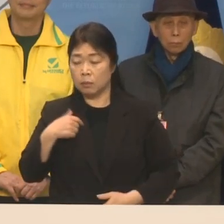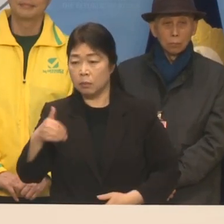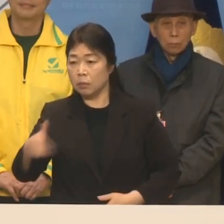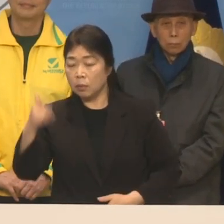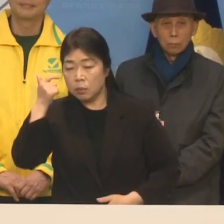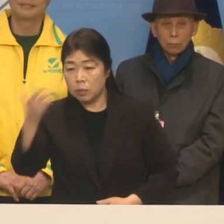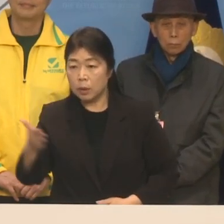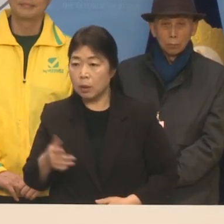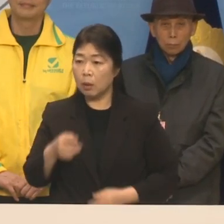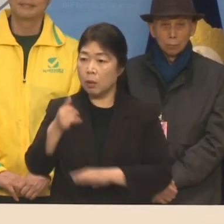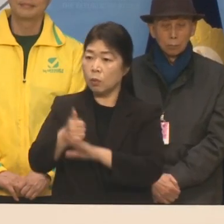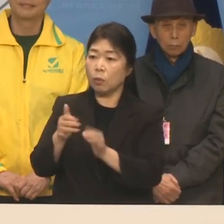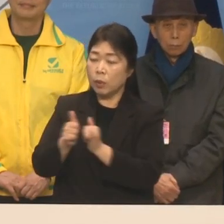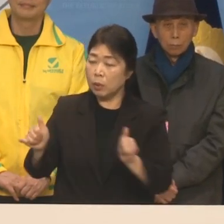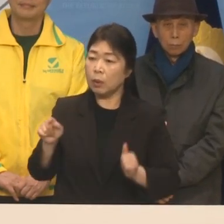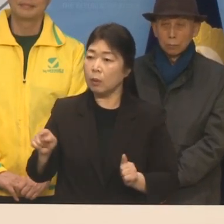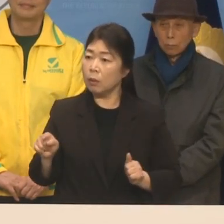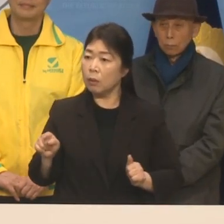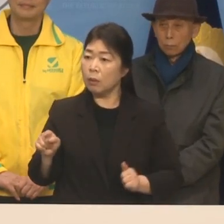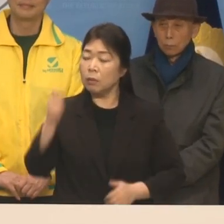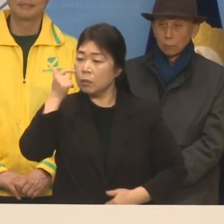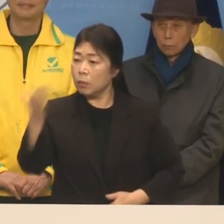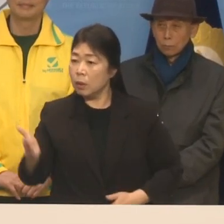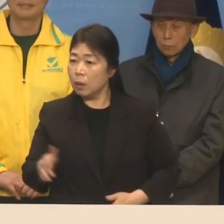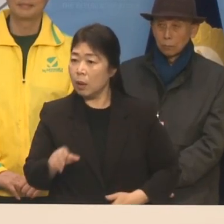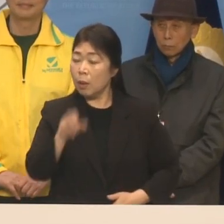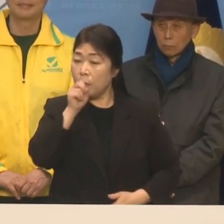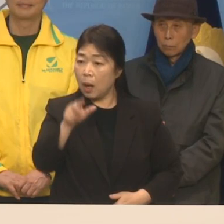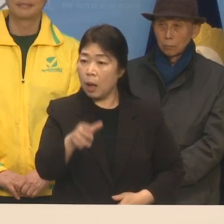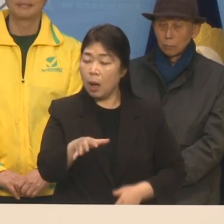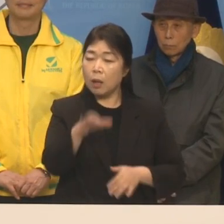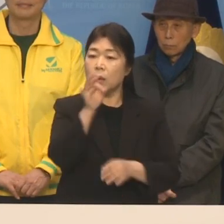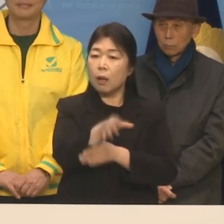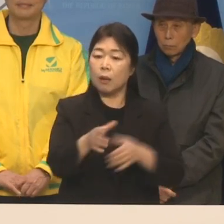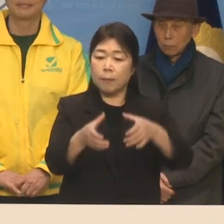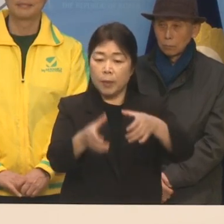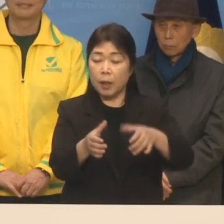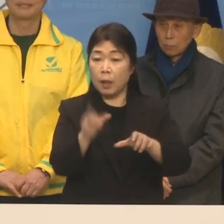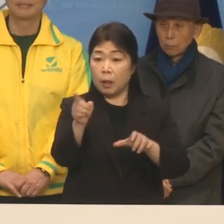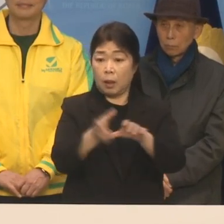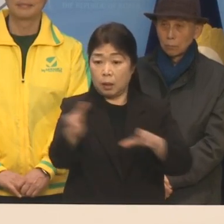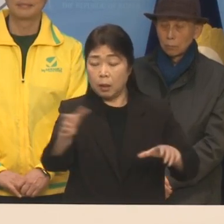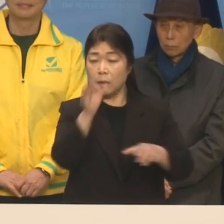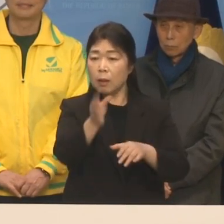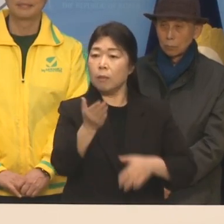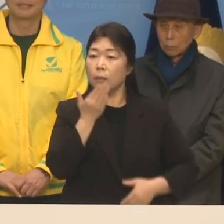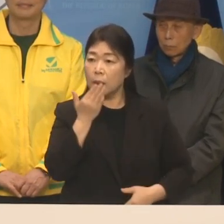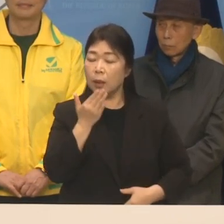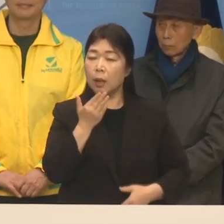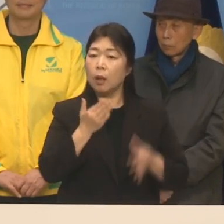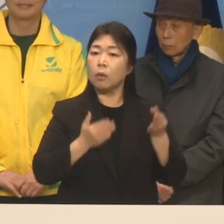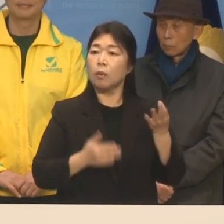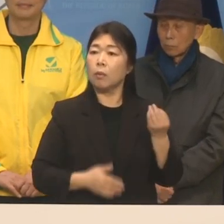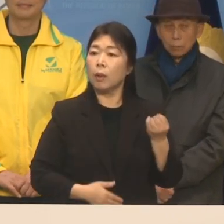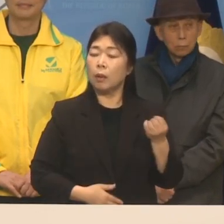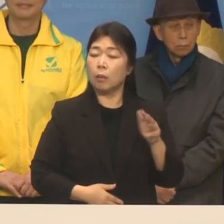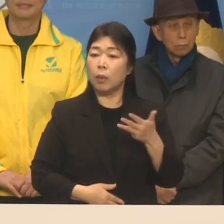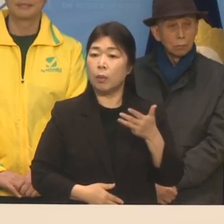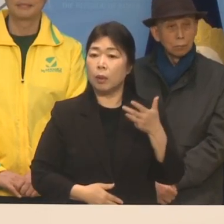이렇게 말한 이 대파 가격 윤석열 대통령의 그